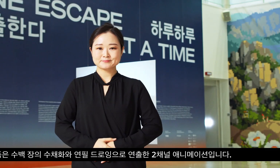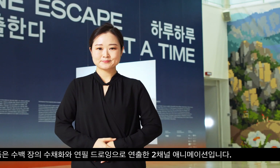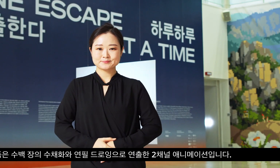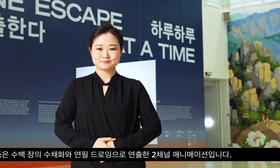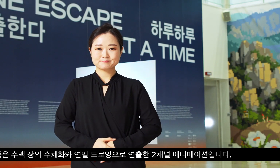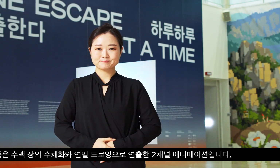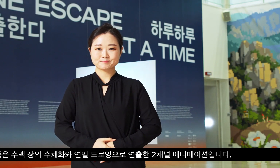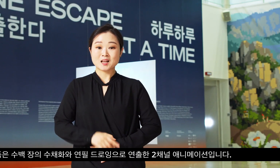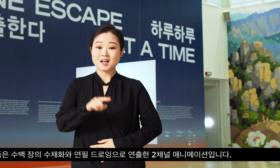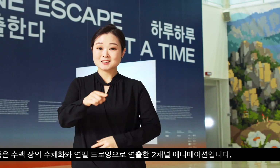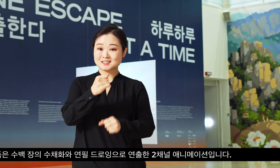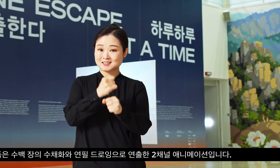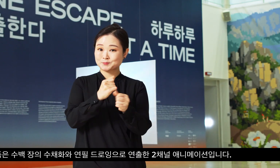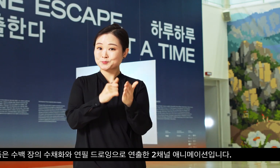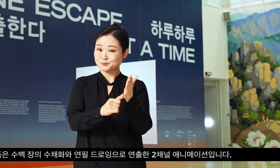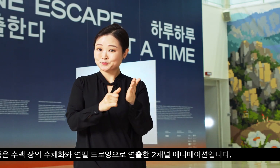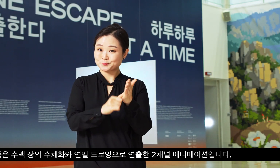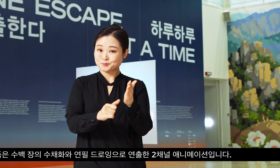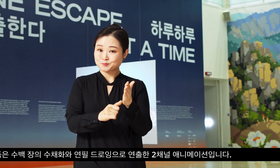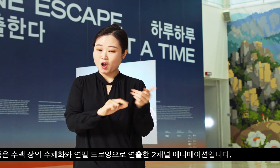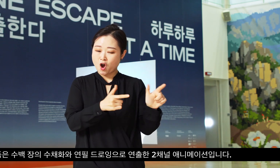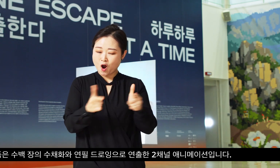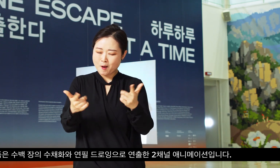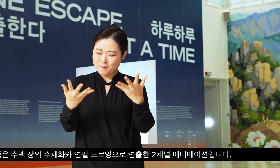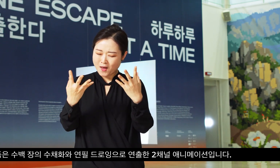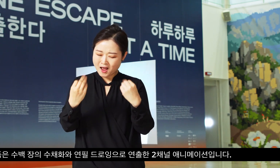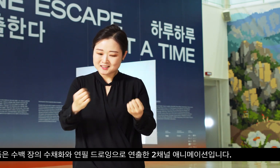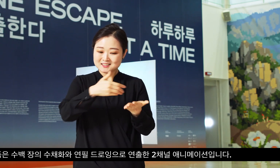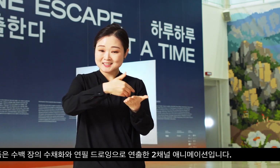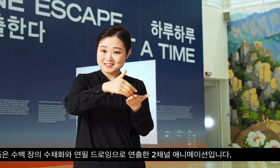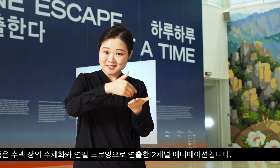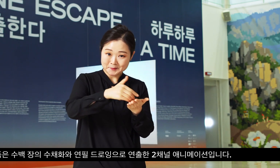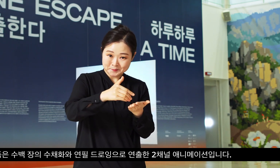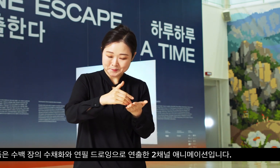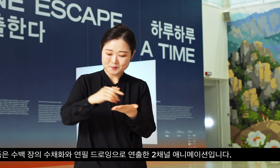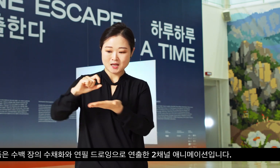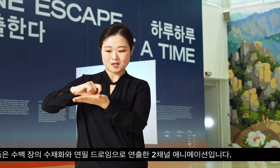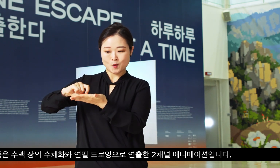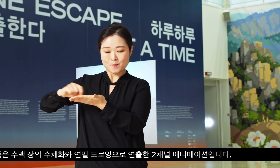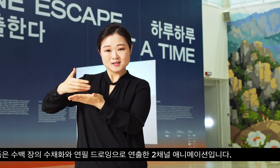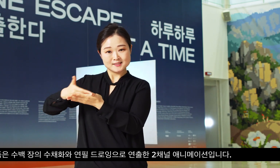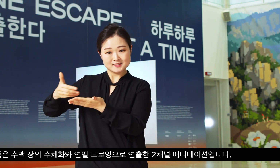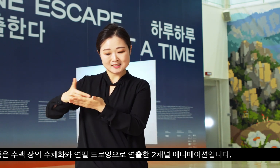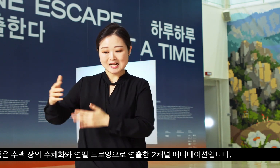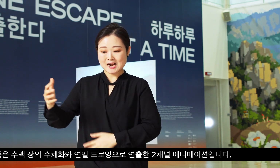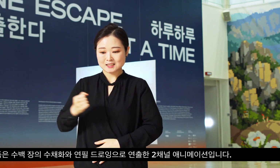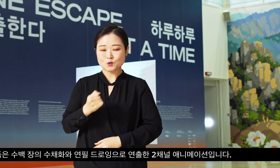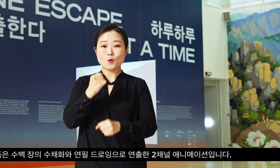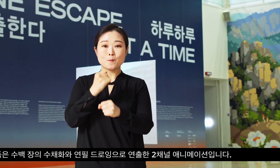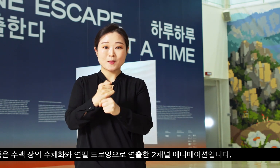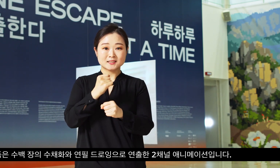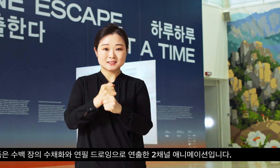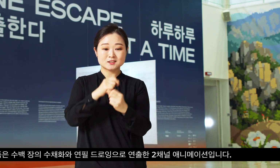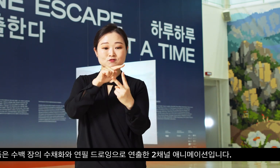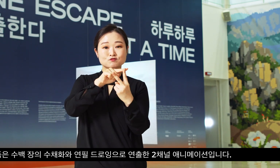본 작품은 수백 장의 수채화와 연필 드로잉으로 연출한 2채널 애니메이션입니다.